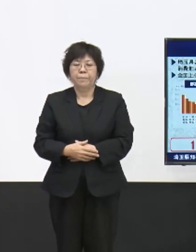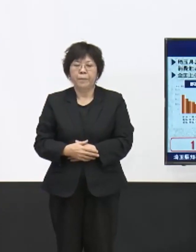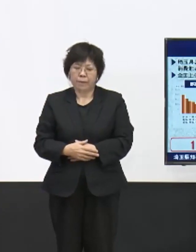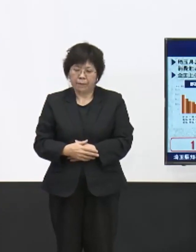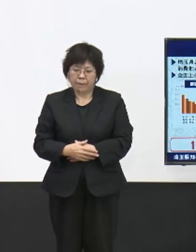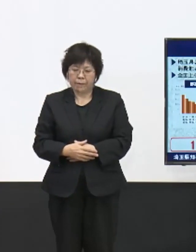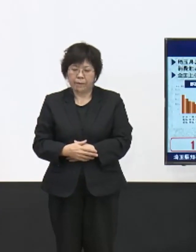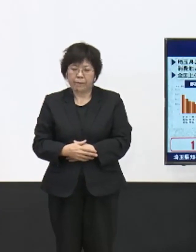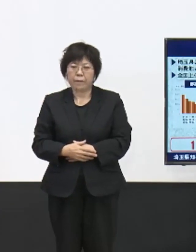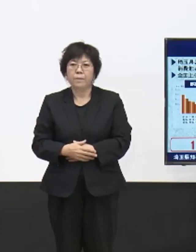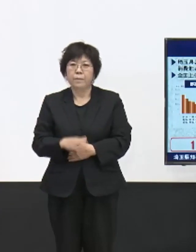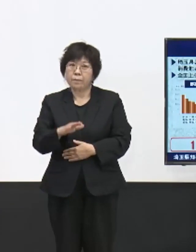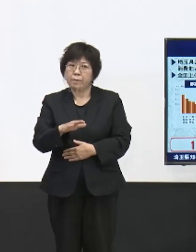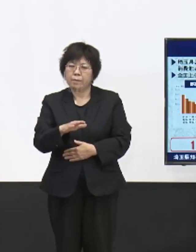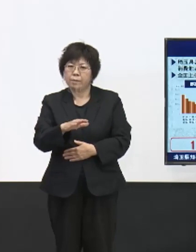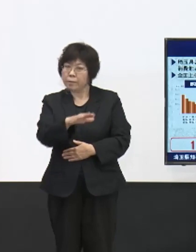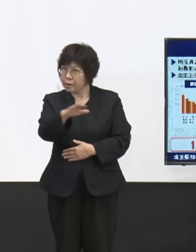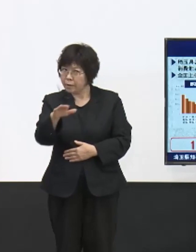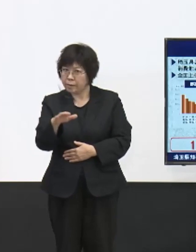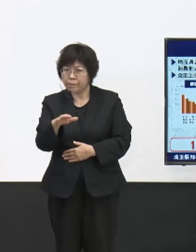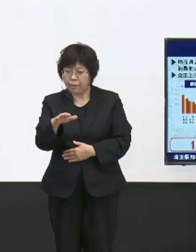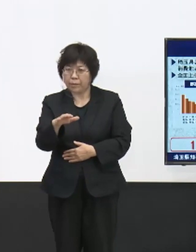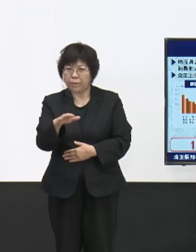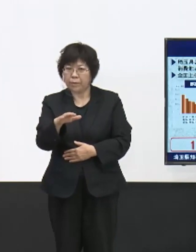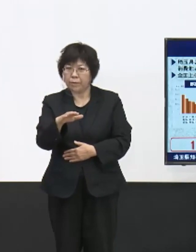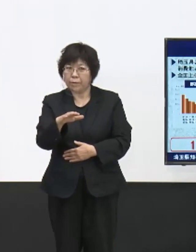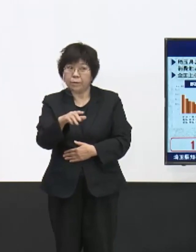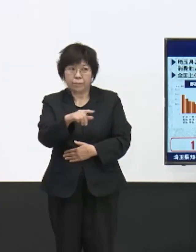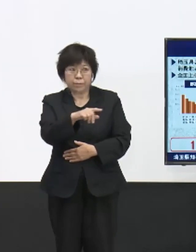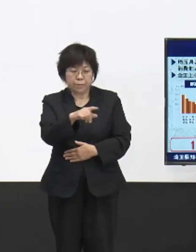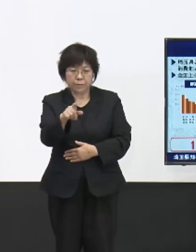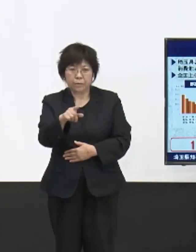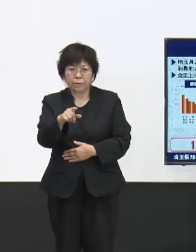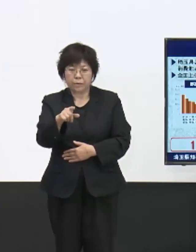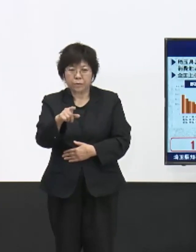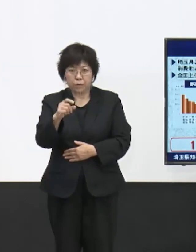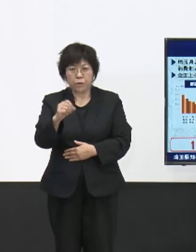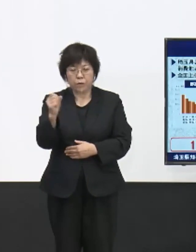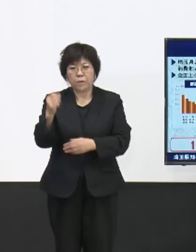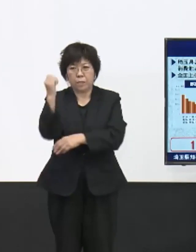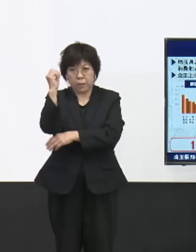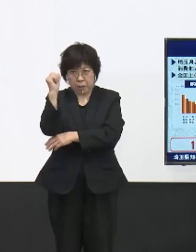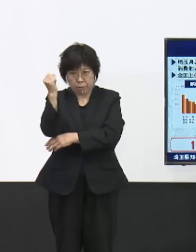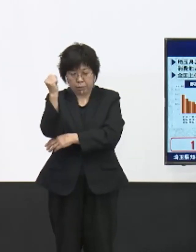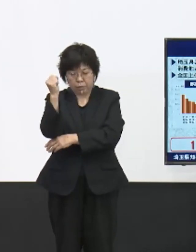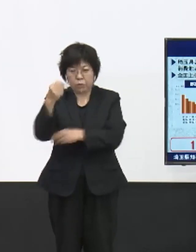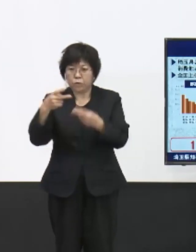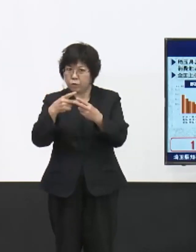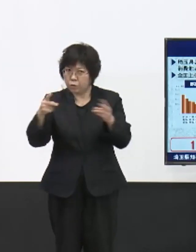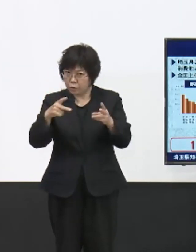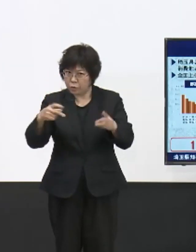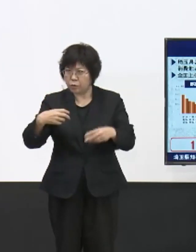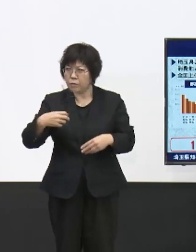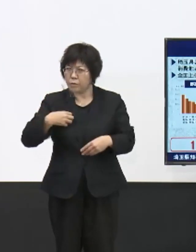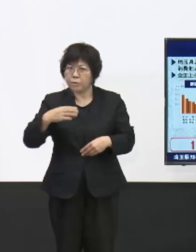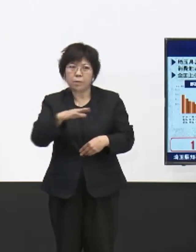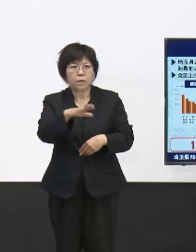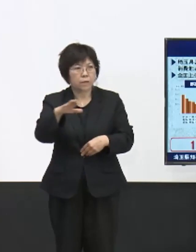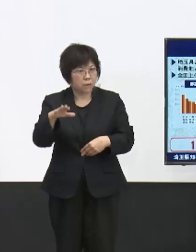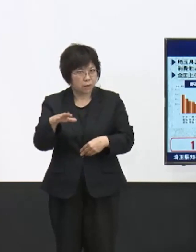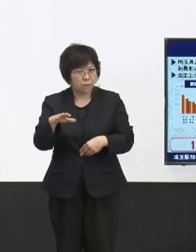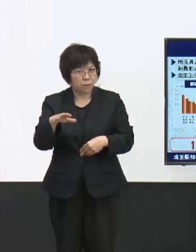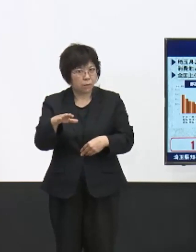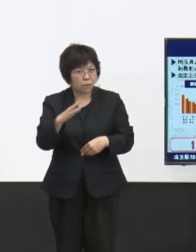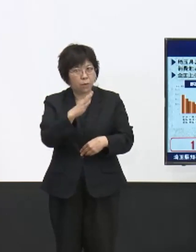これはその、皆さん、マスコミの皆さんにもお願いをしたいところですけれども、やっぱりそこはもうちょっと深掘りして議論ができた方が、特